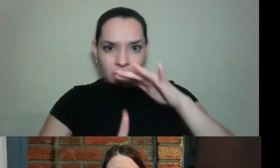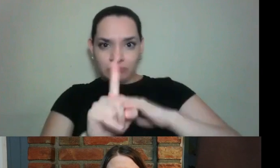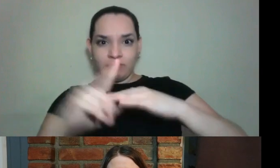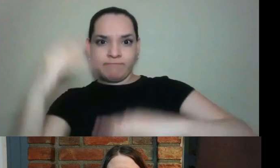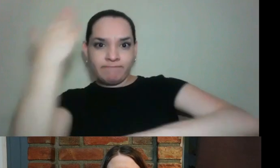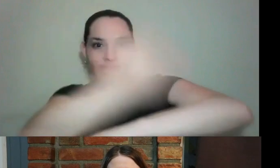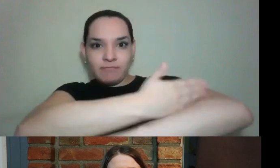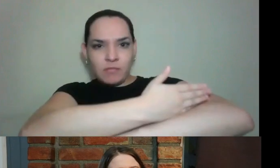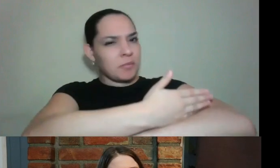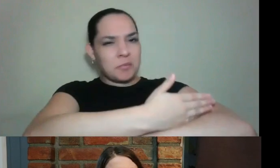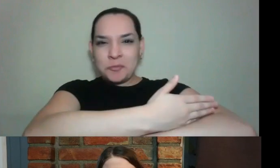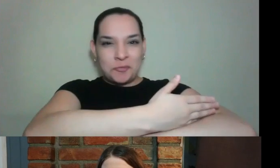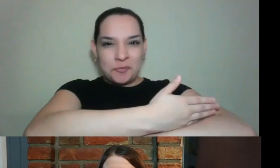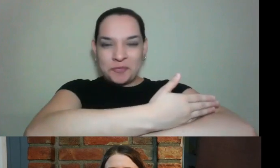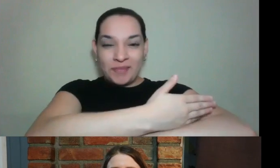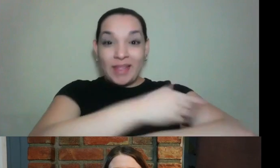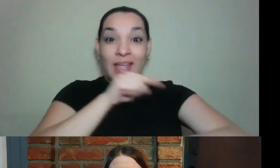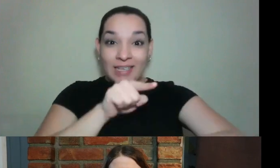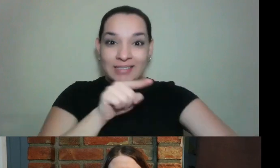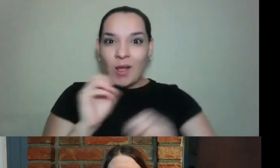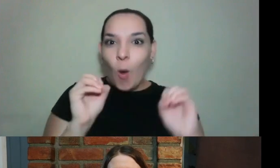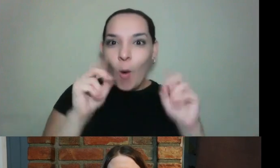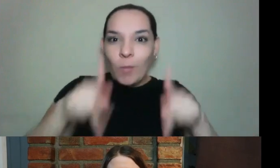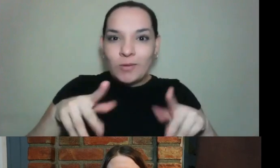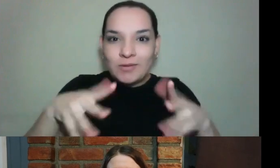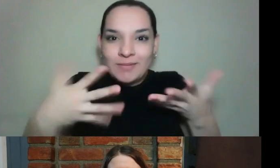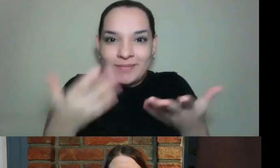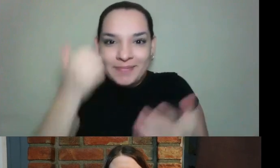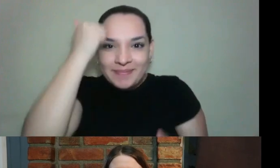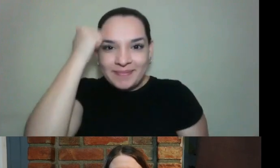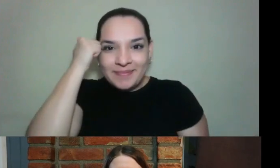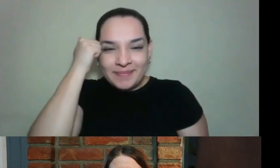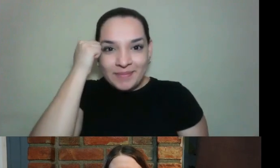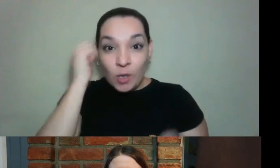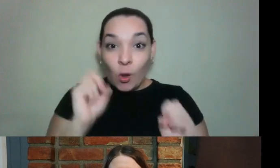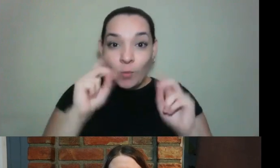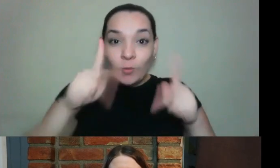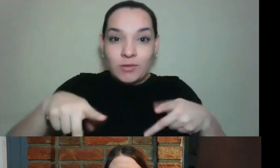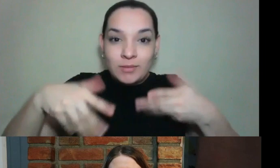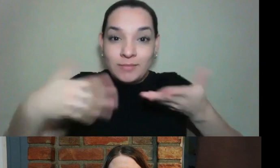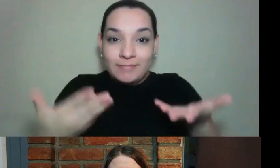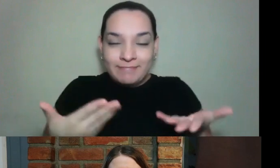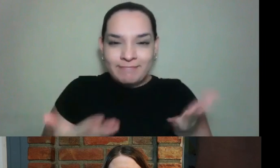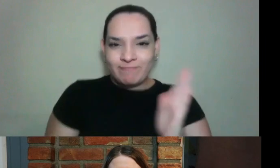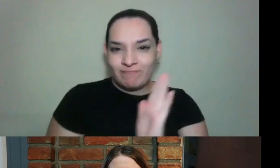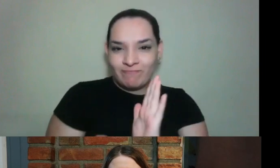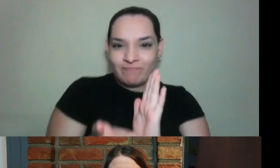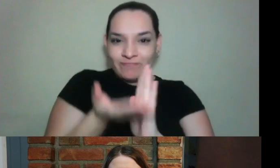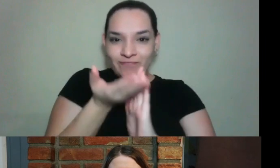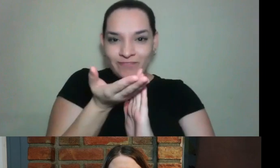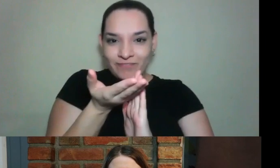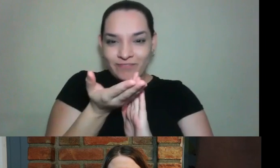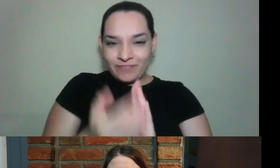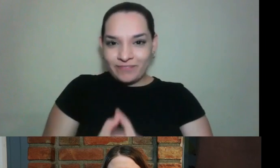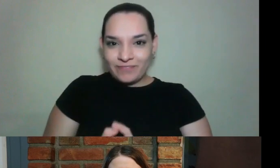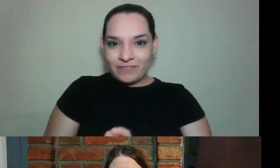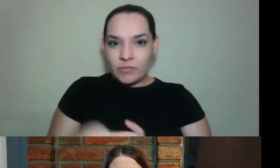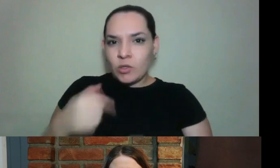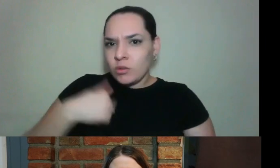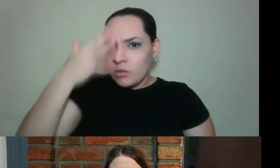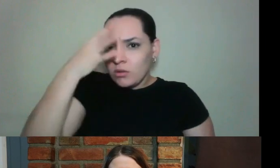como obstáculo, lo vemos como una oportunidad para aprender, como una oportunidad para crecer, para